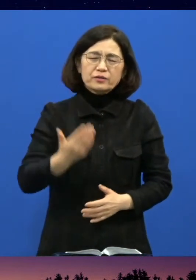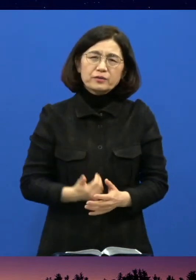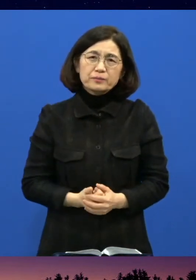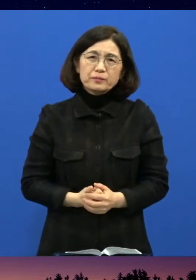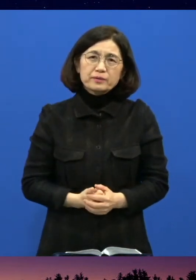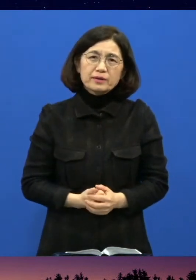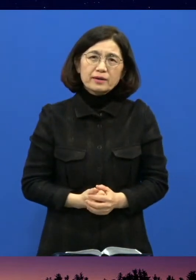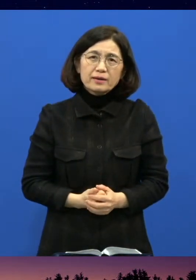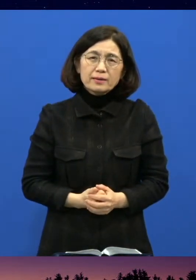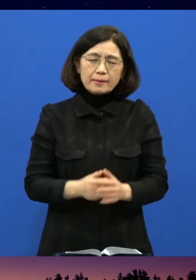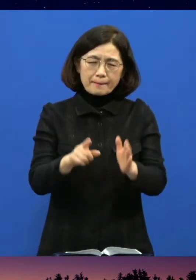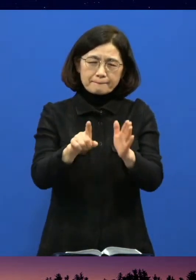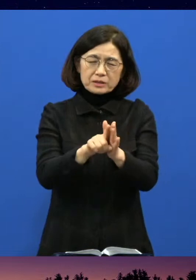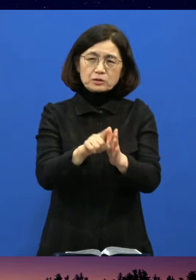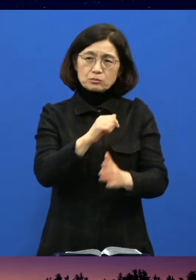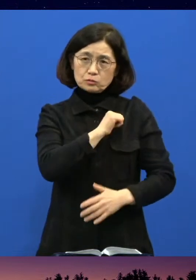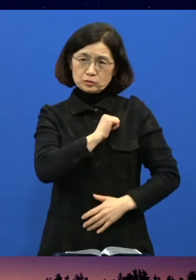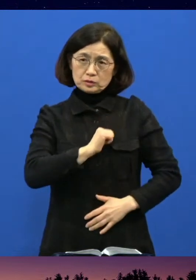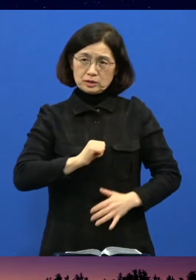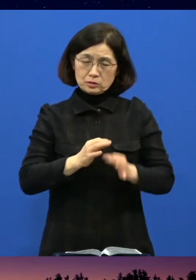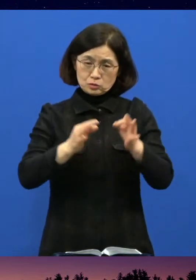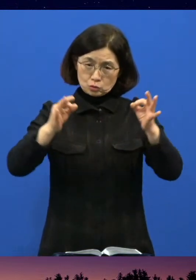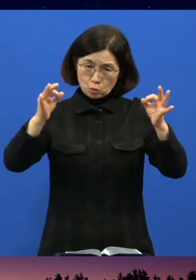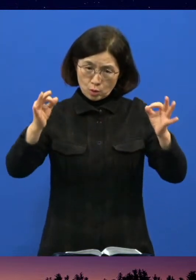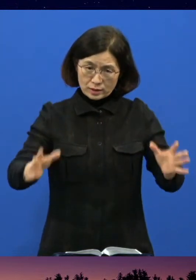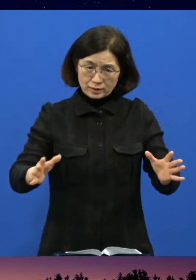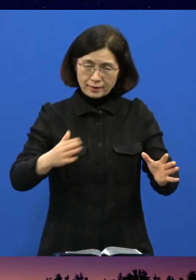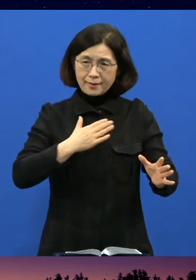믿음으로 인내하는 가운데 자라가는 겁니다.